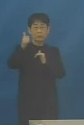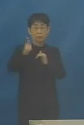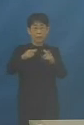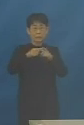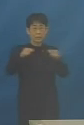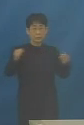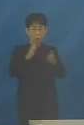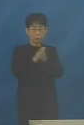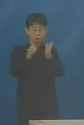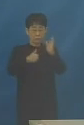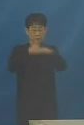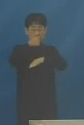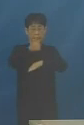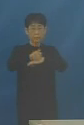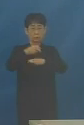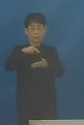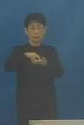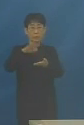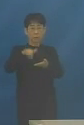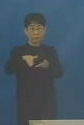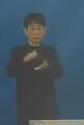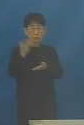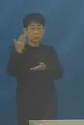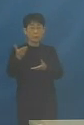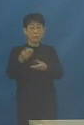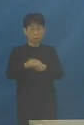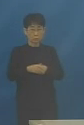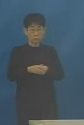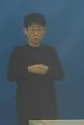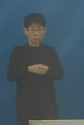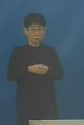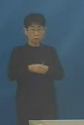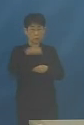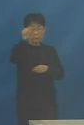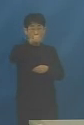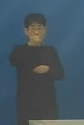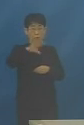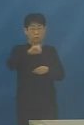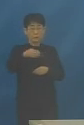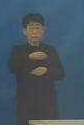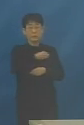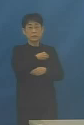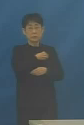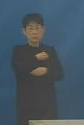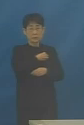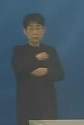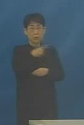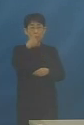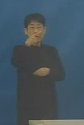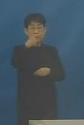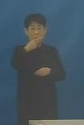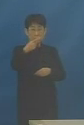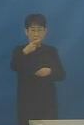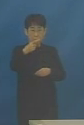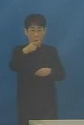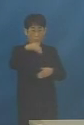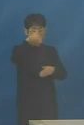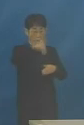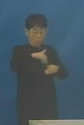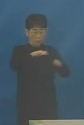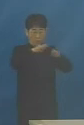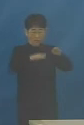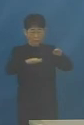したいのですがあの衆議院選挙の1票の格差訴訟についてなんですけれどもえっと先日投開票があった